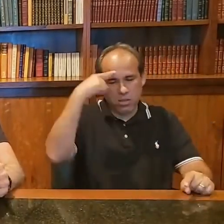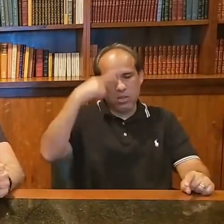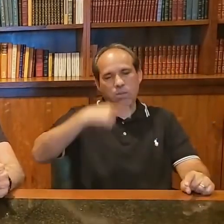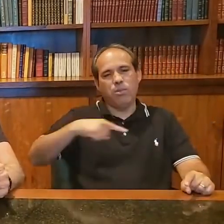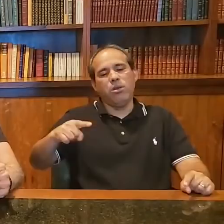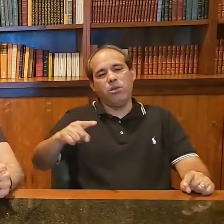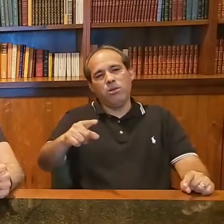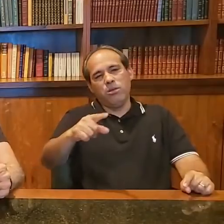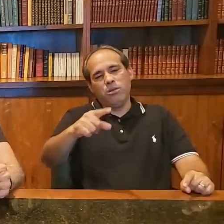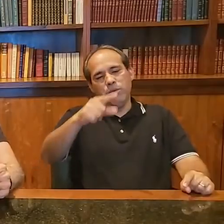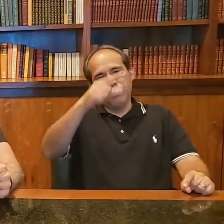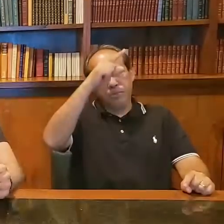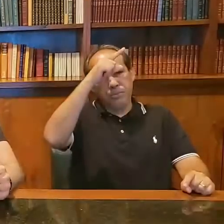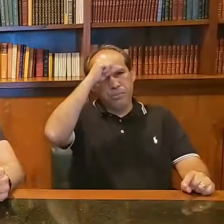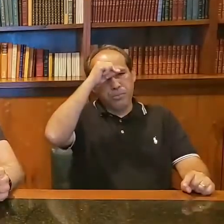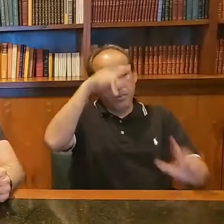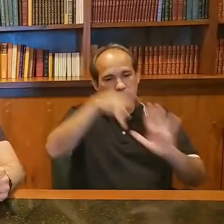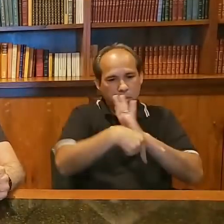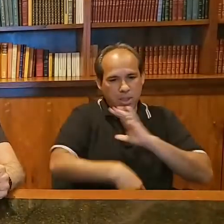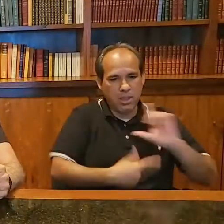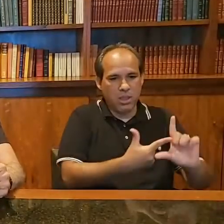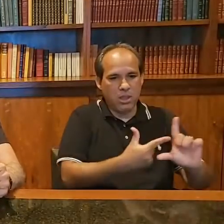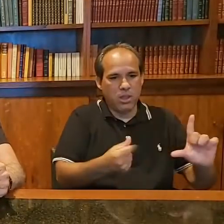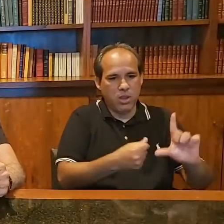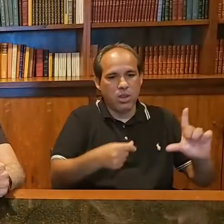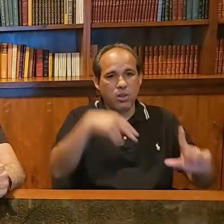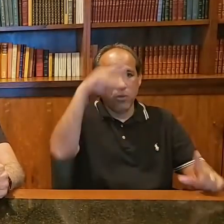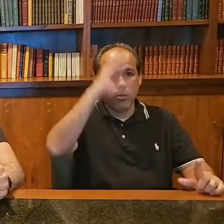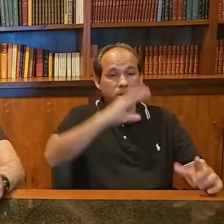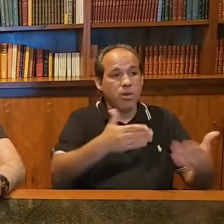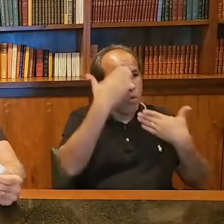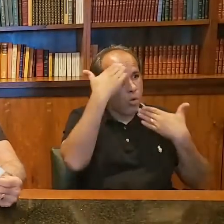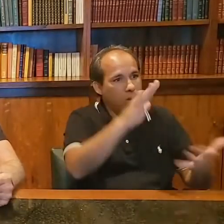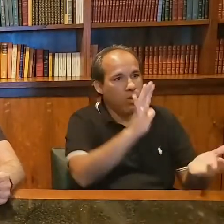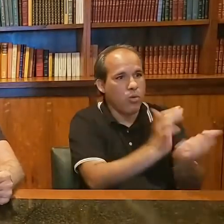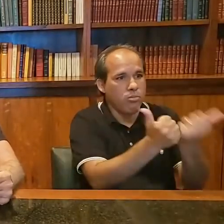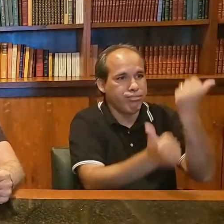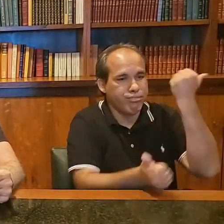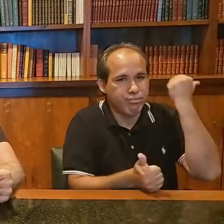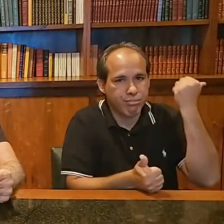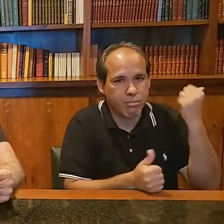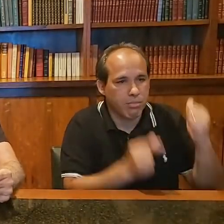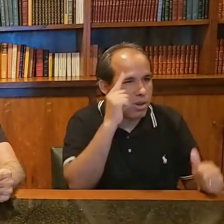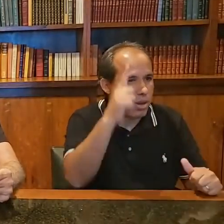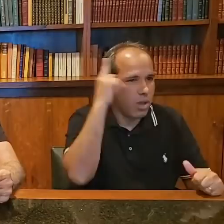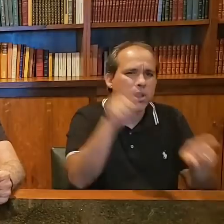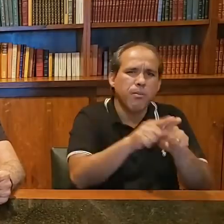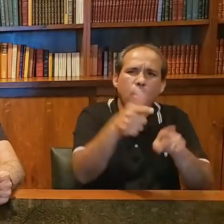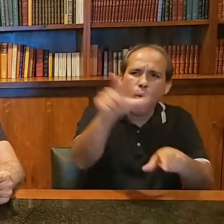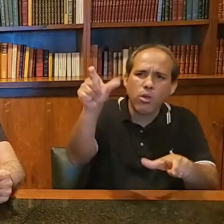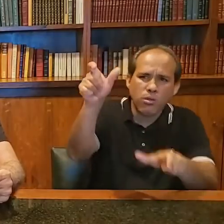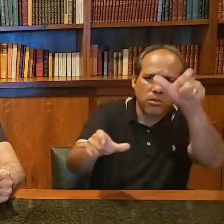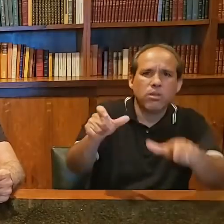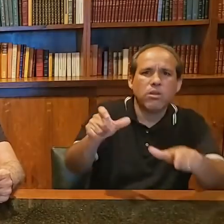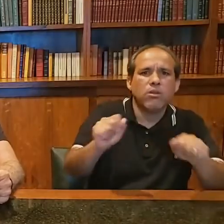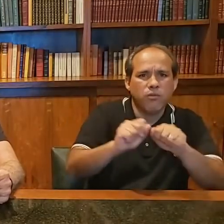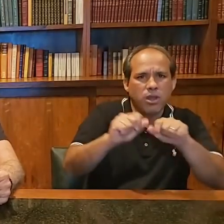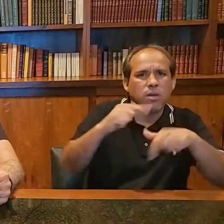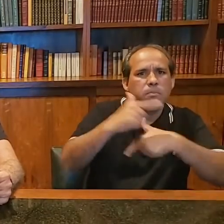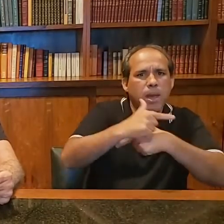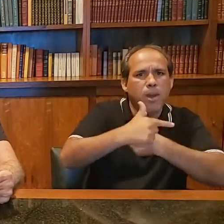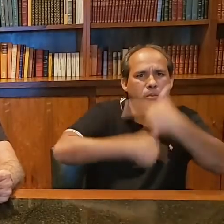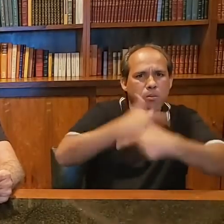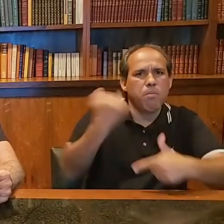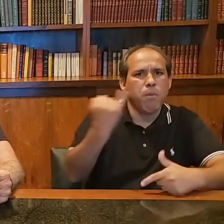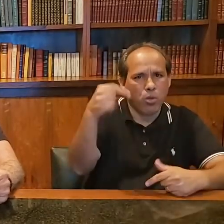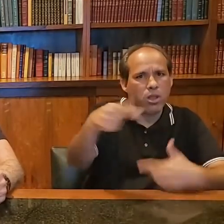aqui para a economia brasileira, graças à equipe aí do Paulo Guedes, entre outros atores também. Tá? É, a